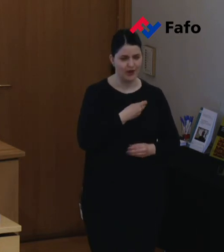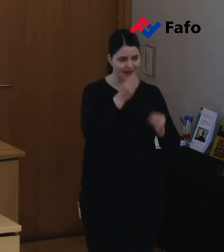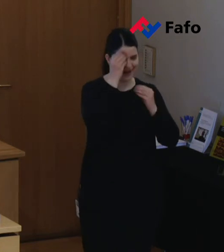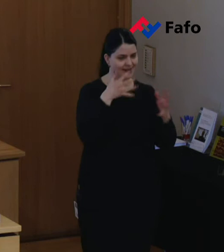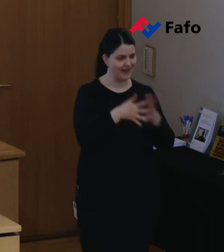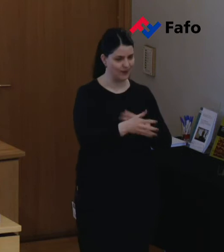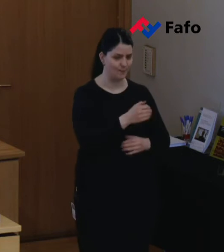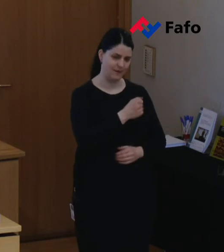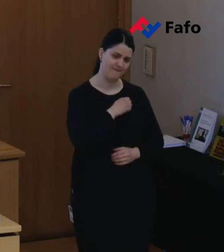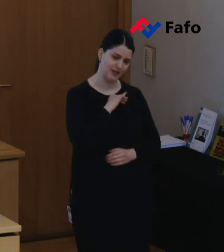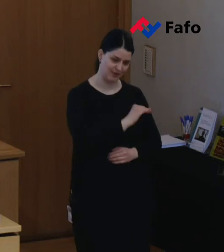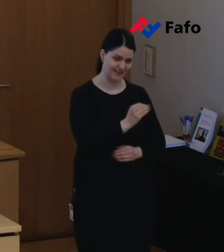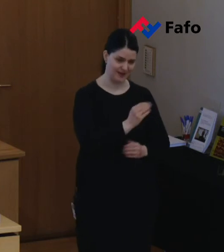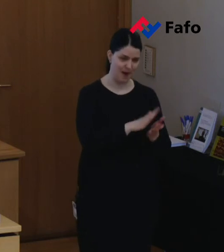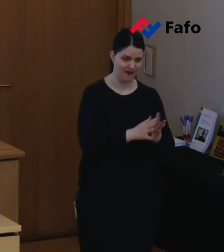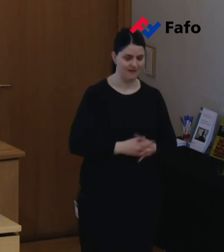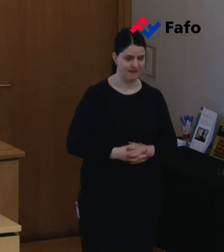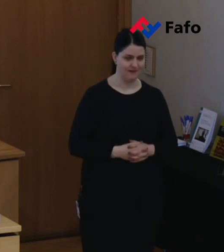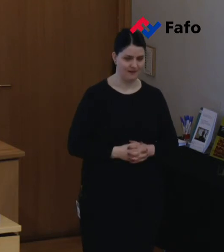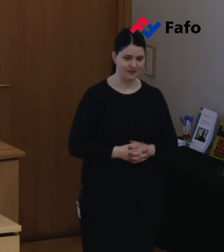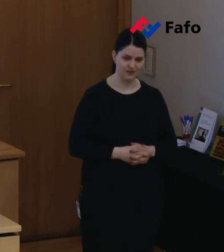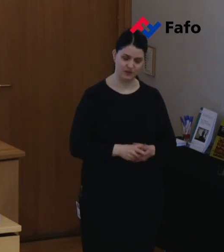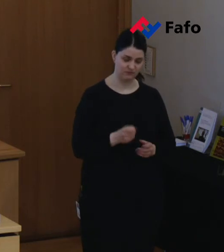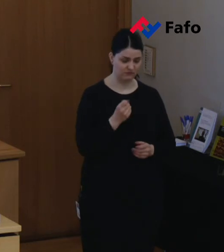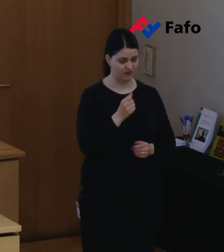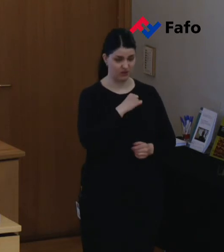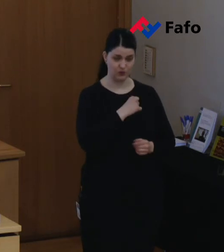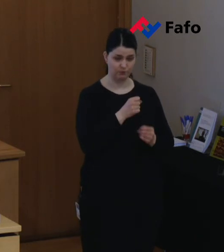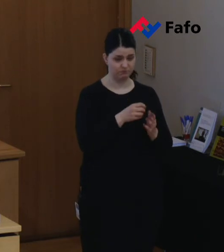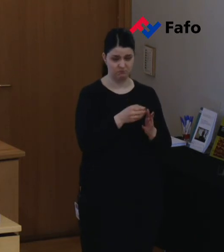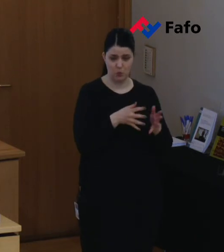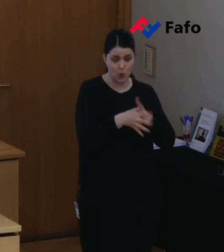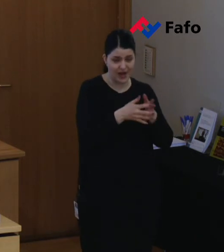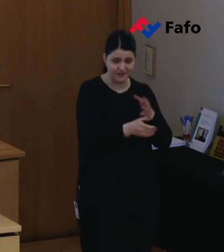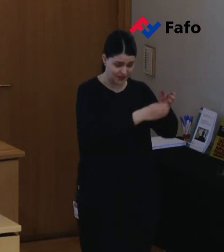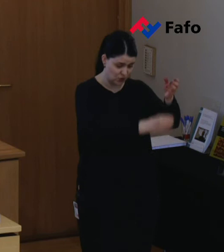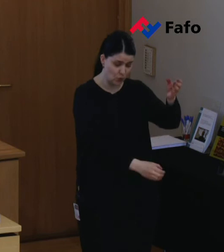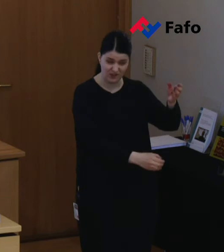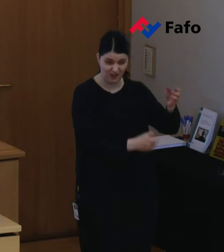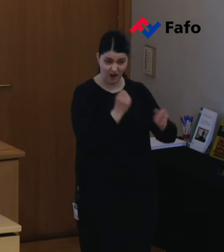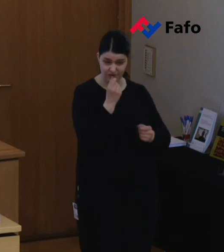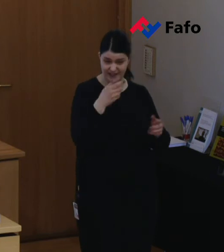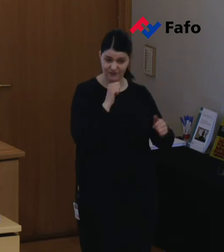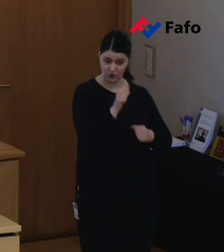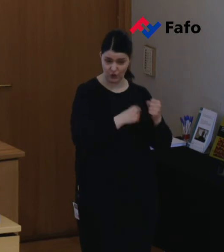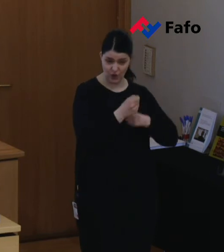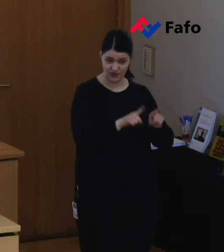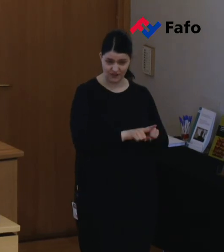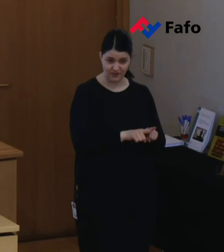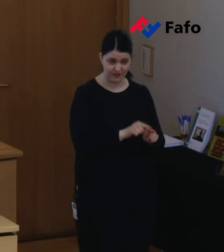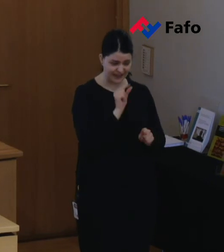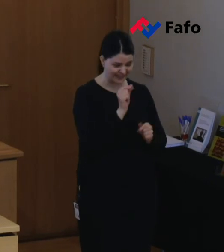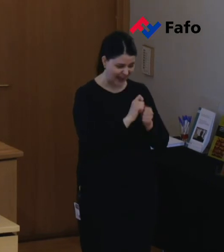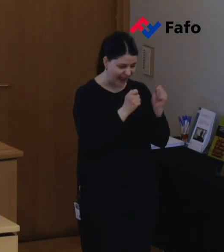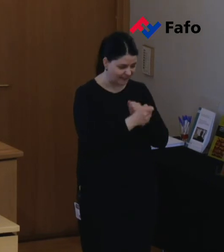inne. Det med å tenke at vi av og til må rense sluken. Når det skal gjøres bare bittelitt endring med å henge